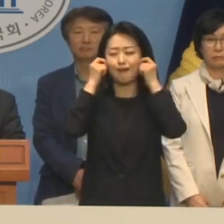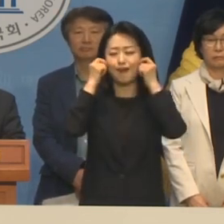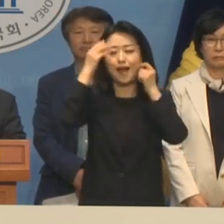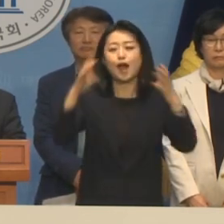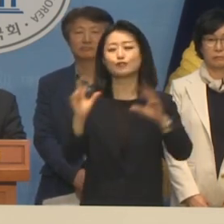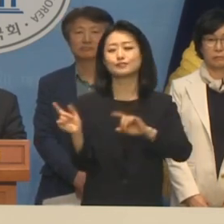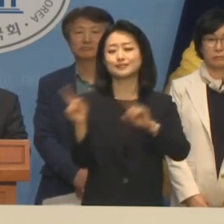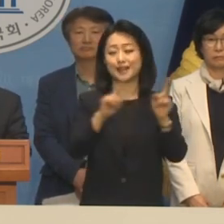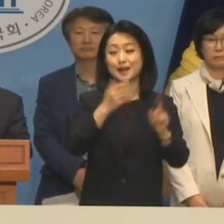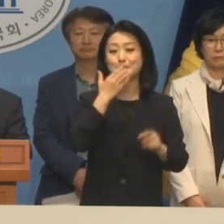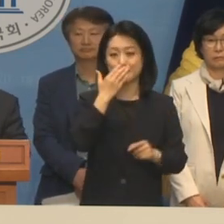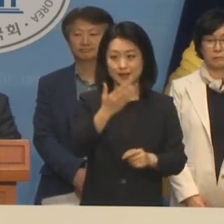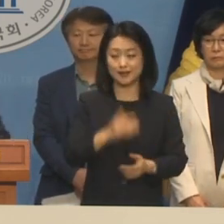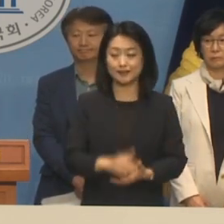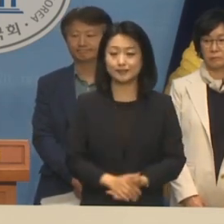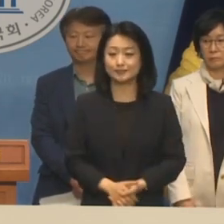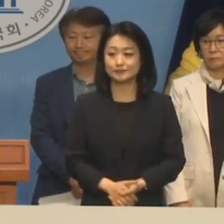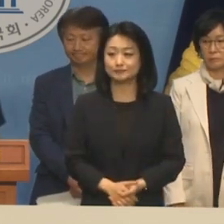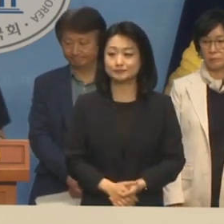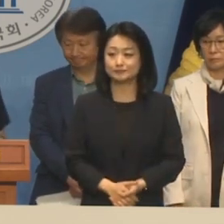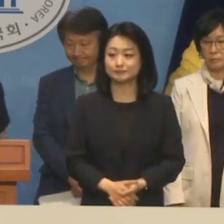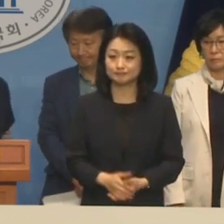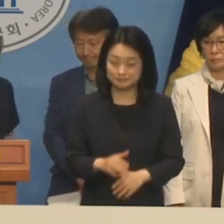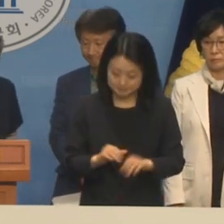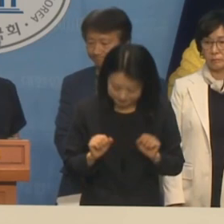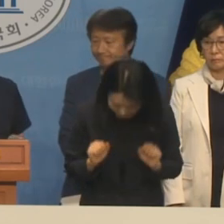삽니다. 이상입니다.